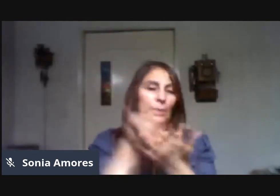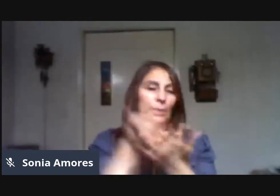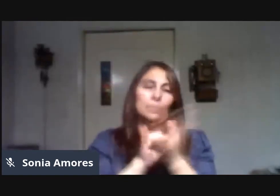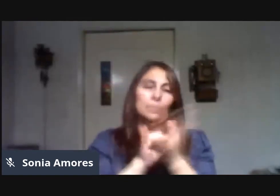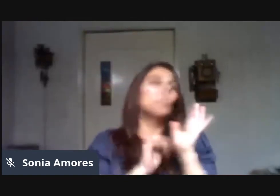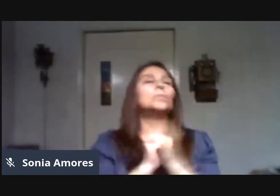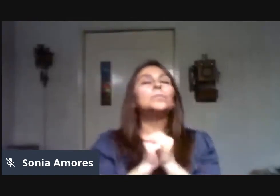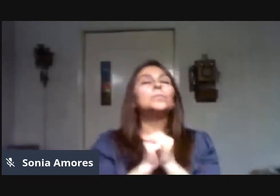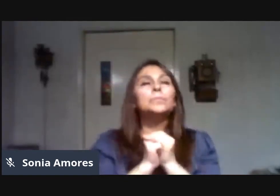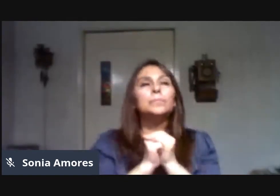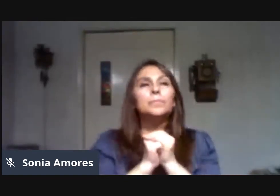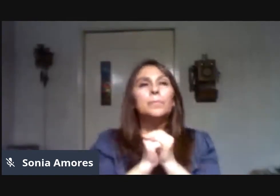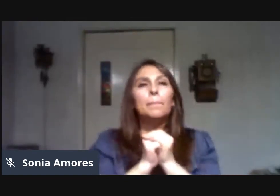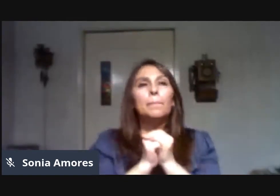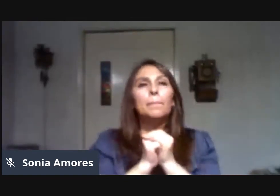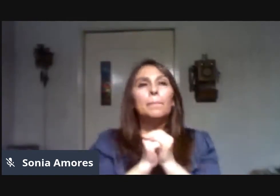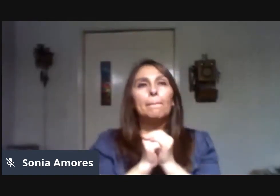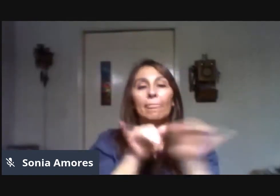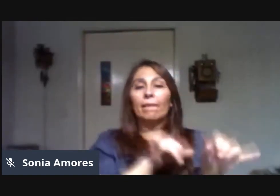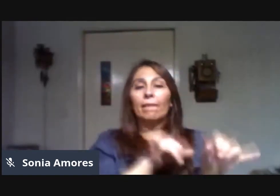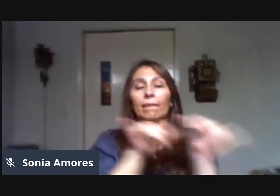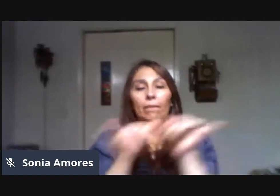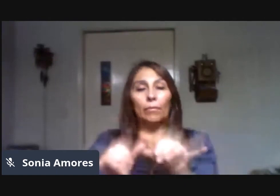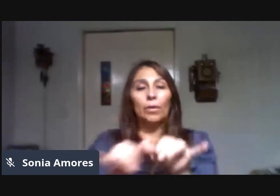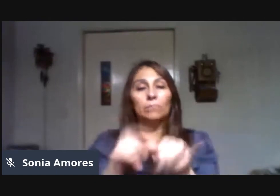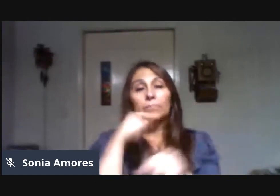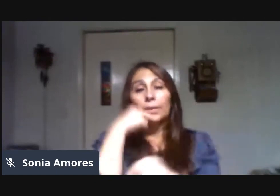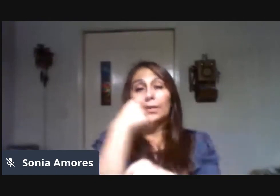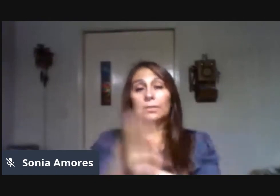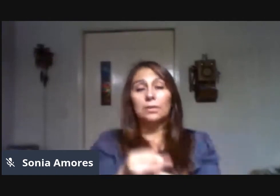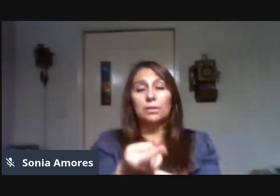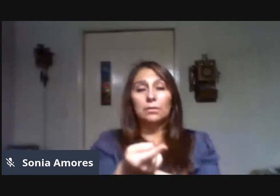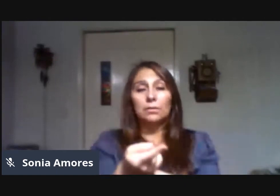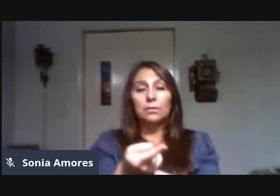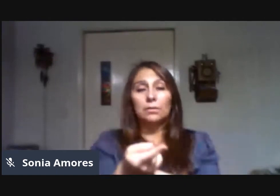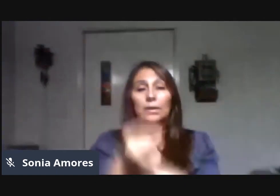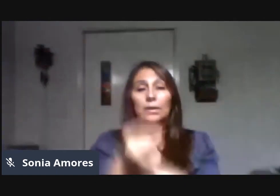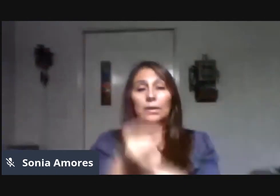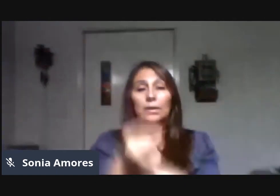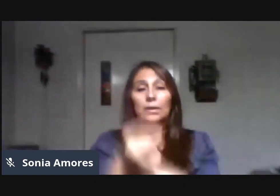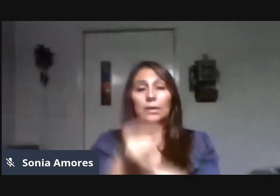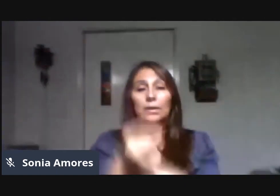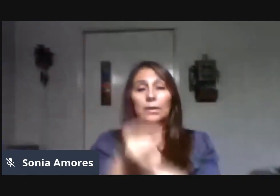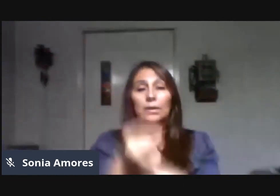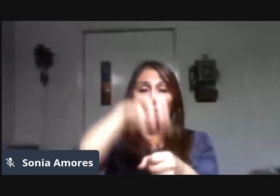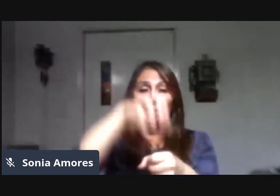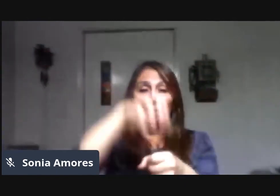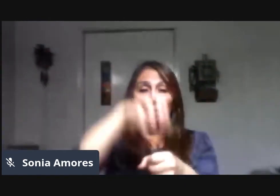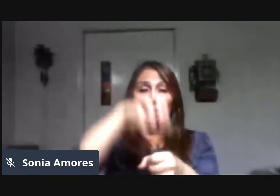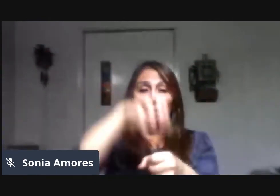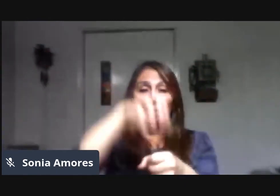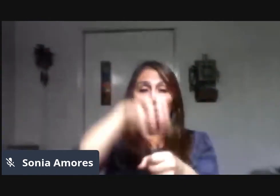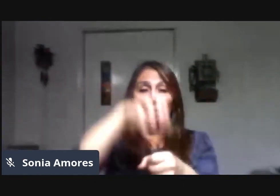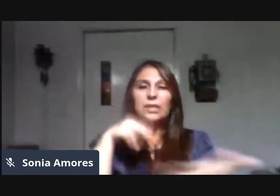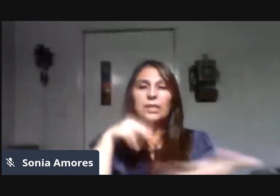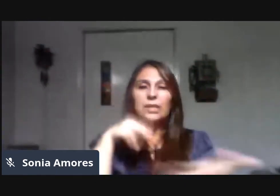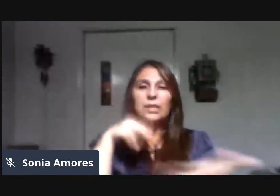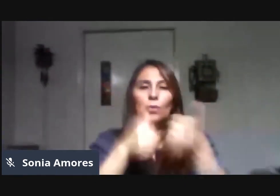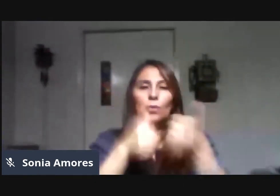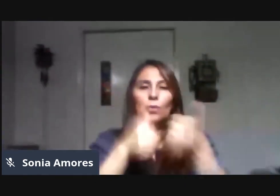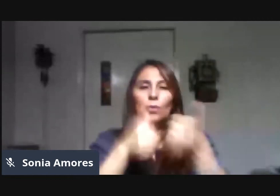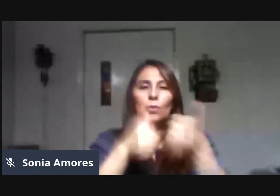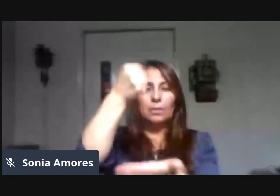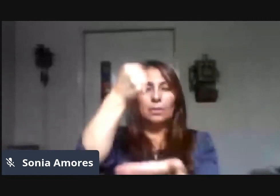Y en ese mismo sentido, decir que la crisis civilizatoria es la crisis del capitalismo, que hoy